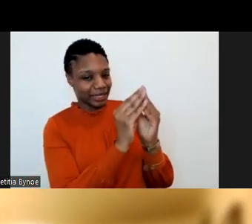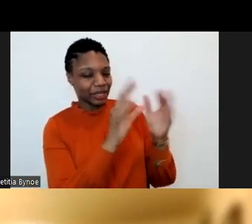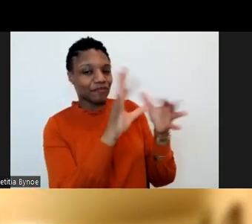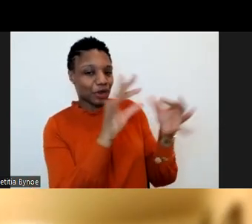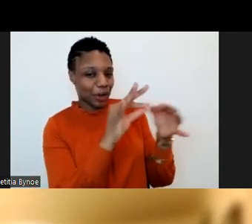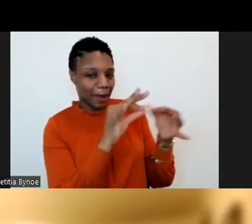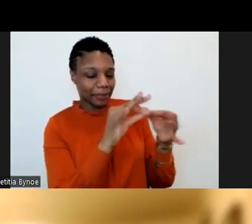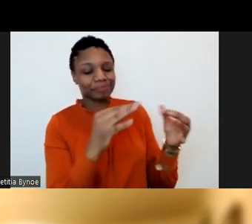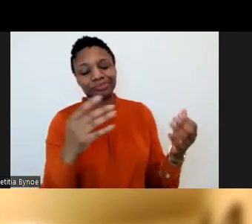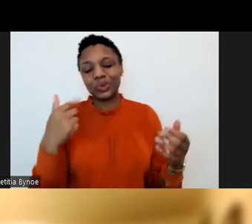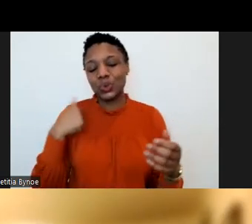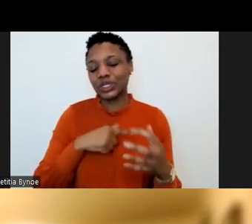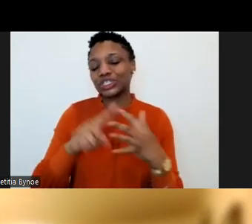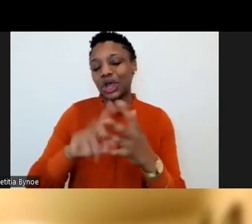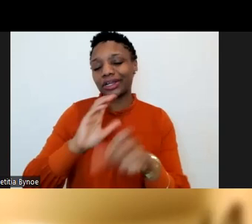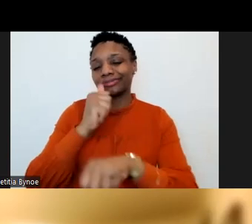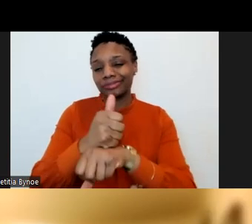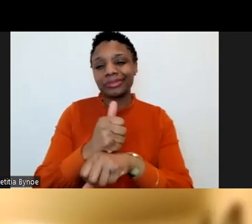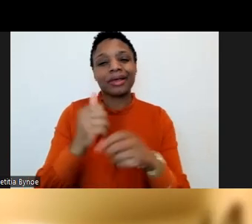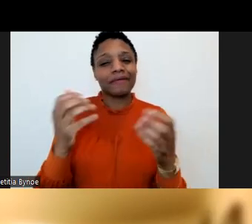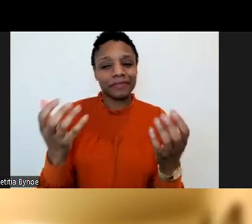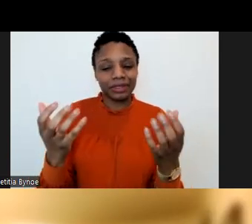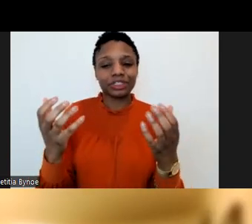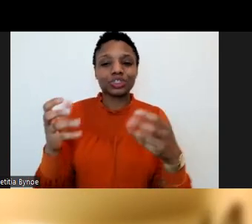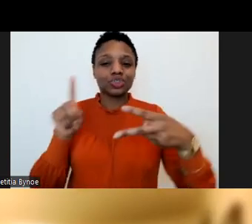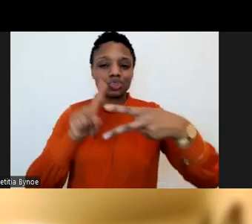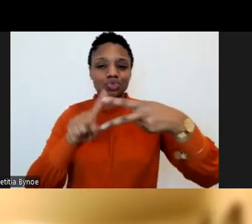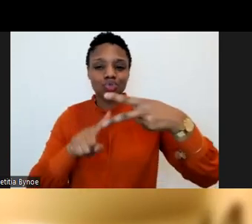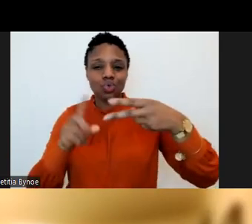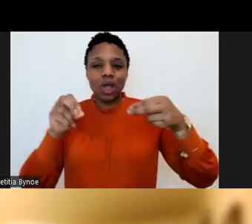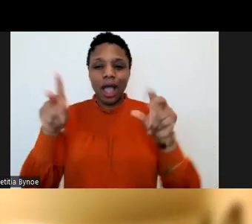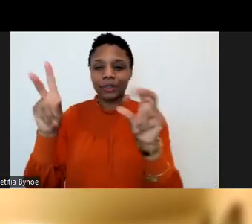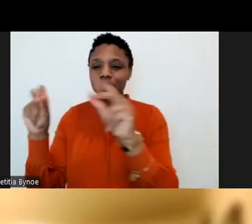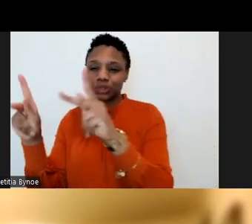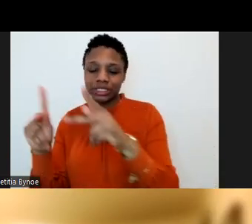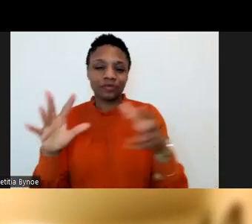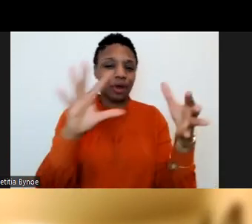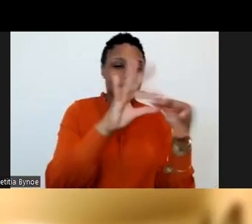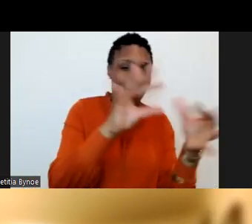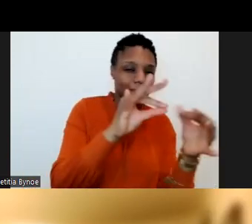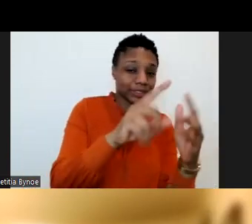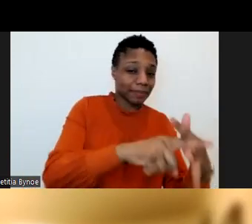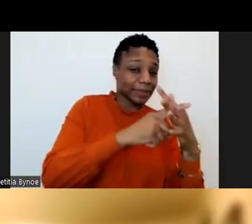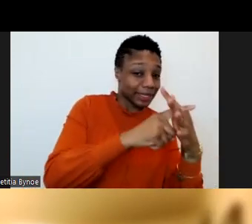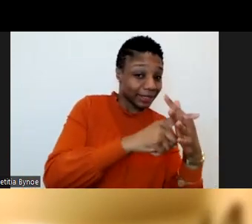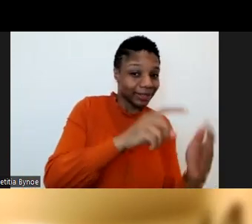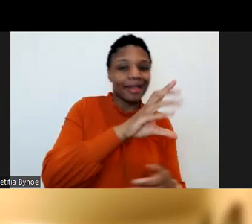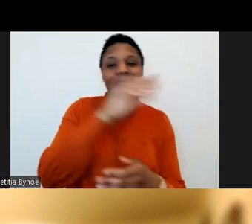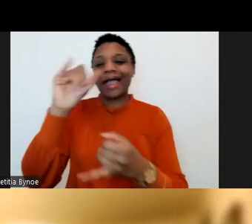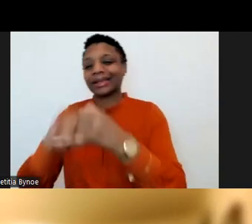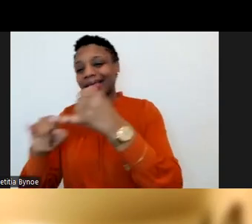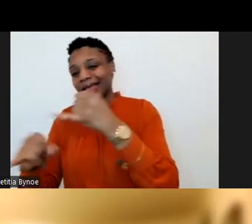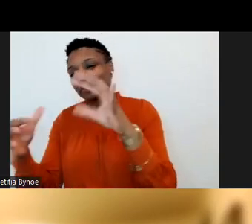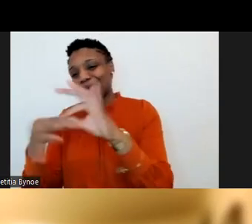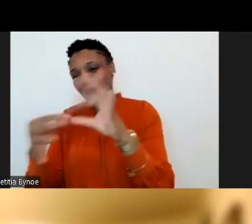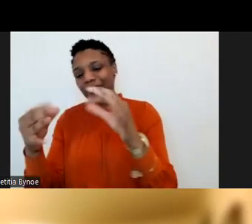Tuvimos una al inicio eh que tenemos las dos secciones de la